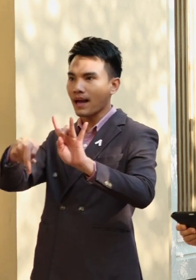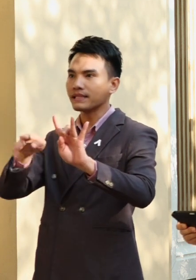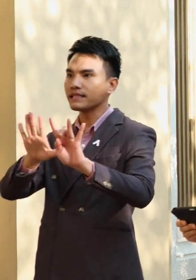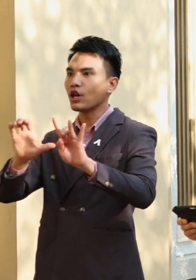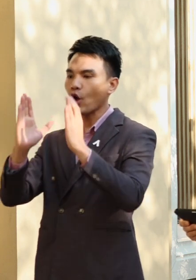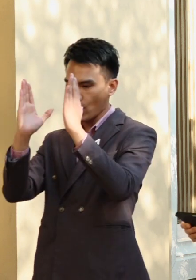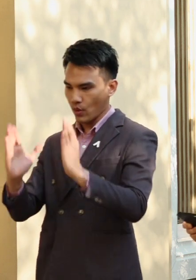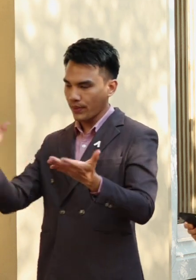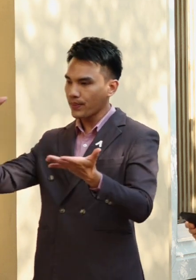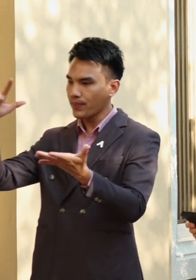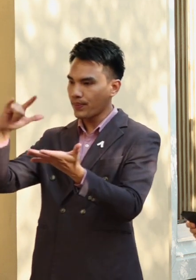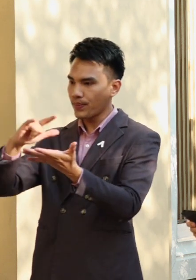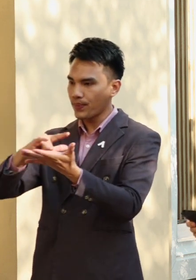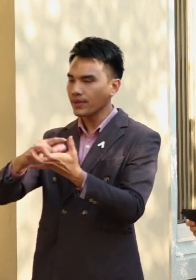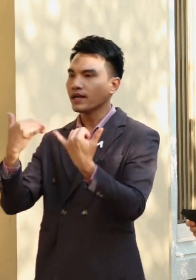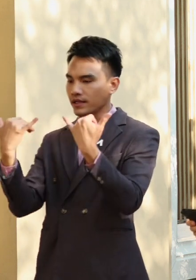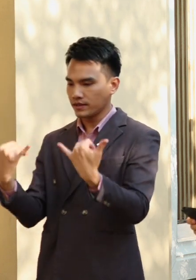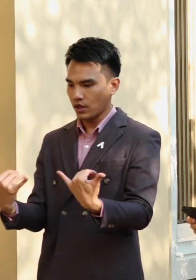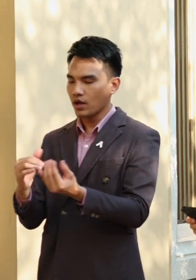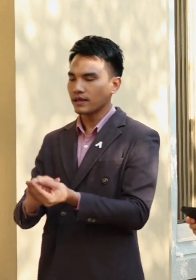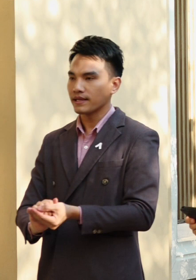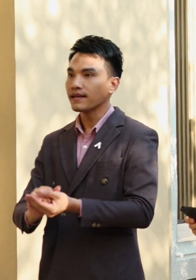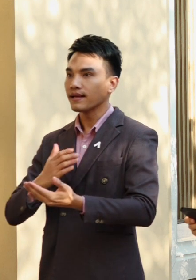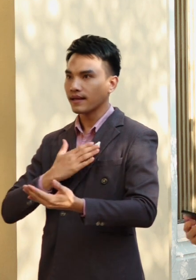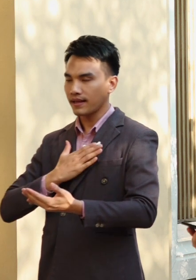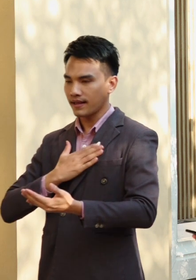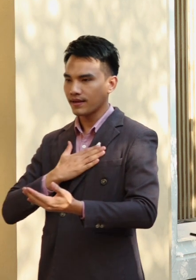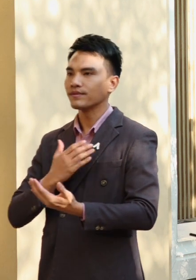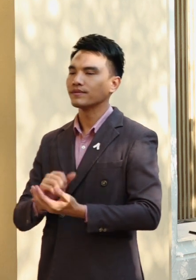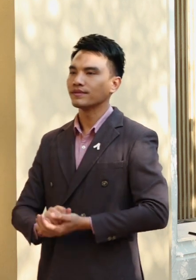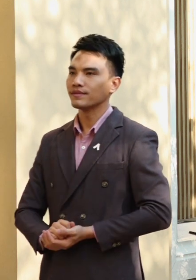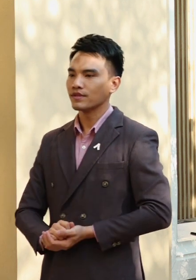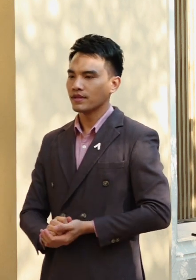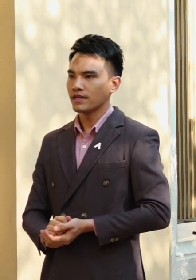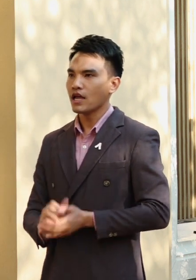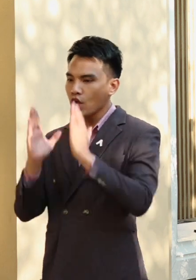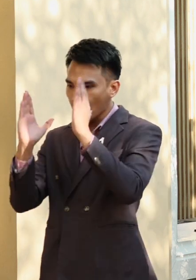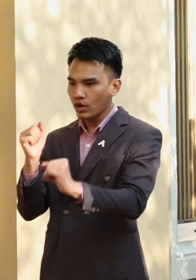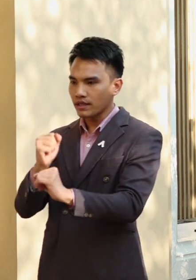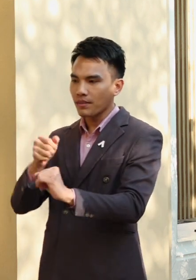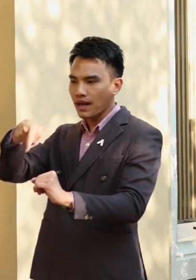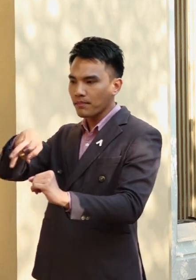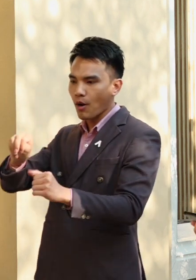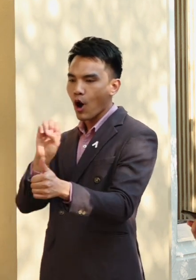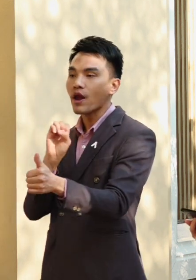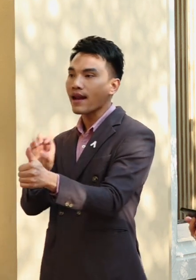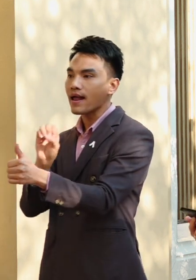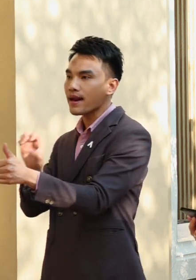8,400 กว่ารายแล้วที่กลับมานะครับเราได้มีการให้เจ้าหน้าที่พม.ให้คำแนะนำนะ